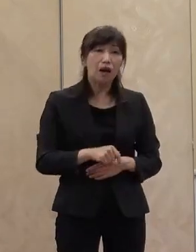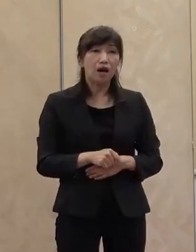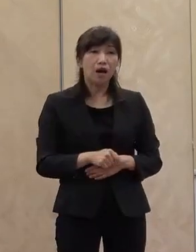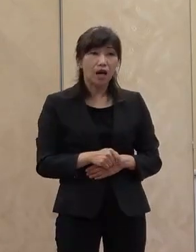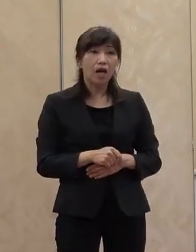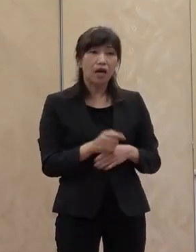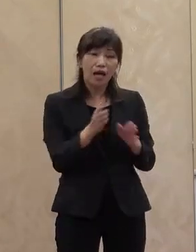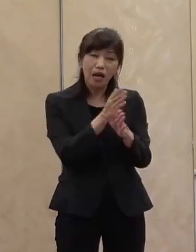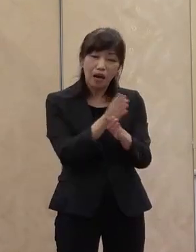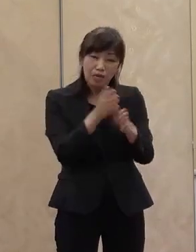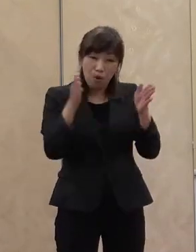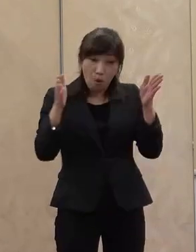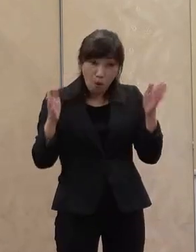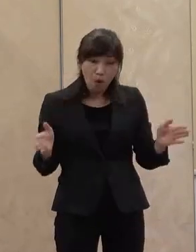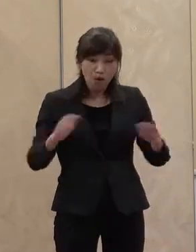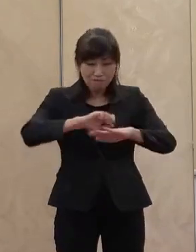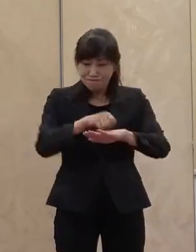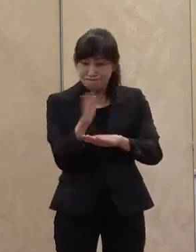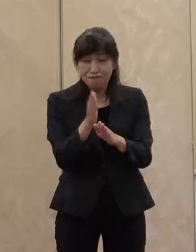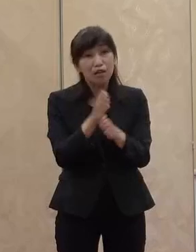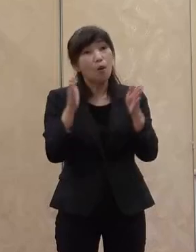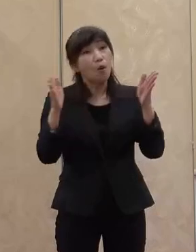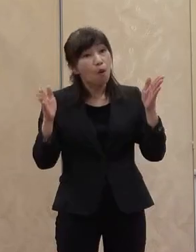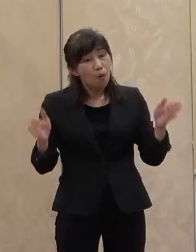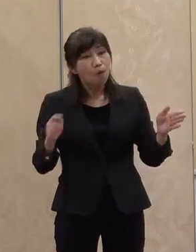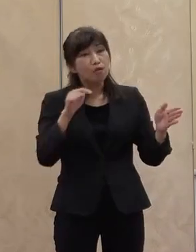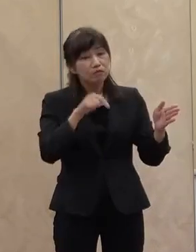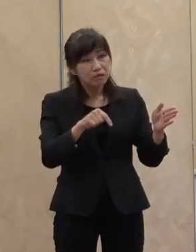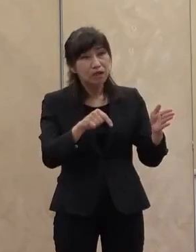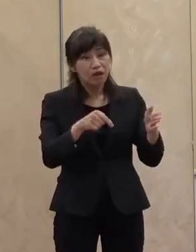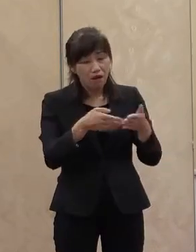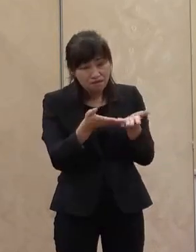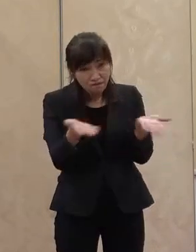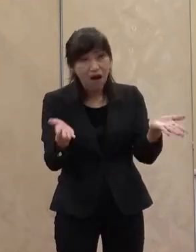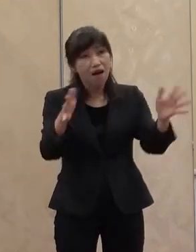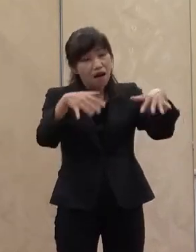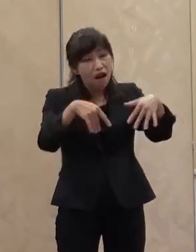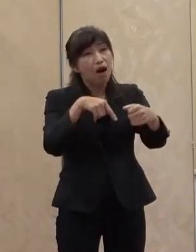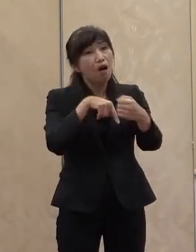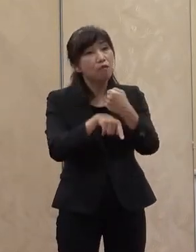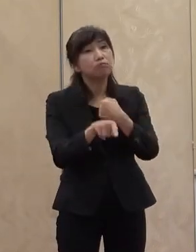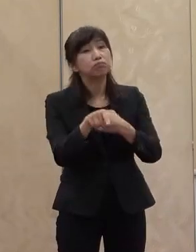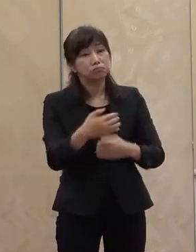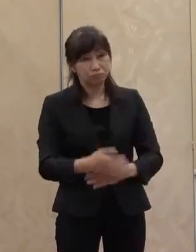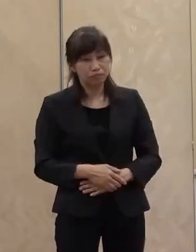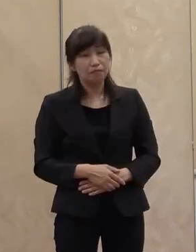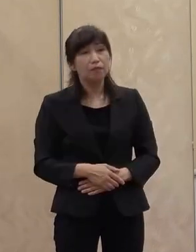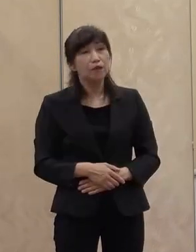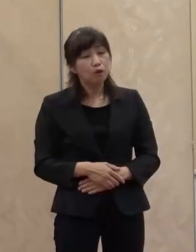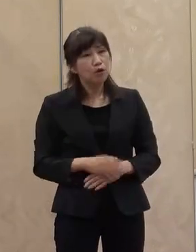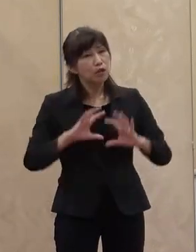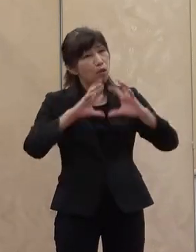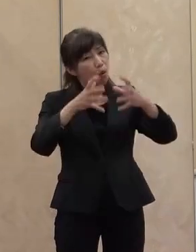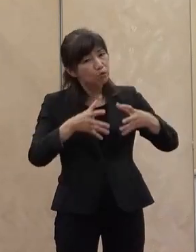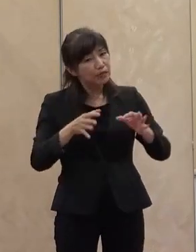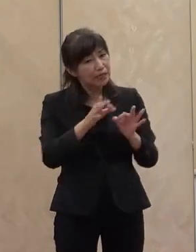な戦略を練らないと国際金融投資をやっぱり実